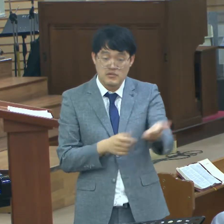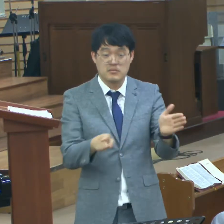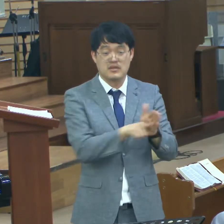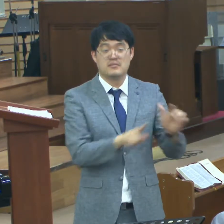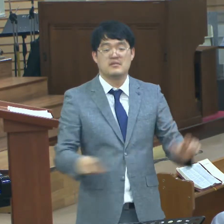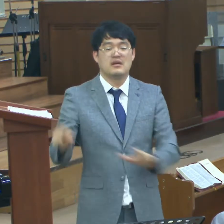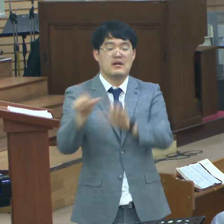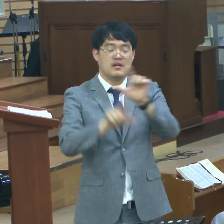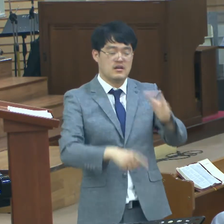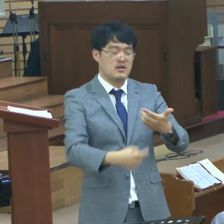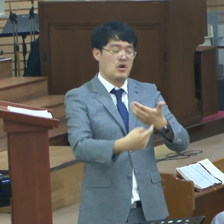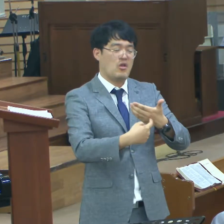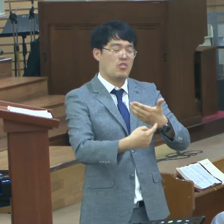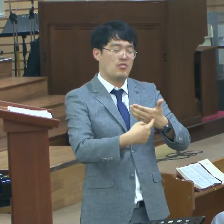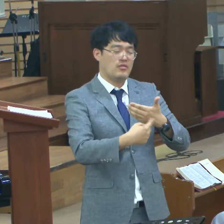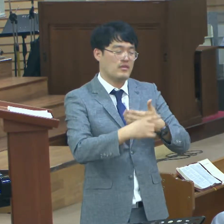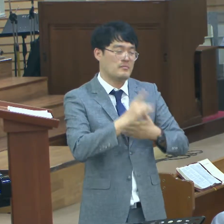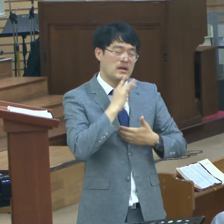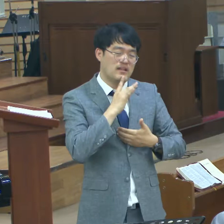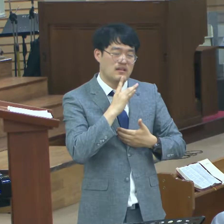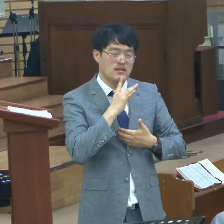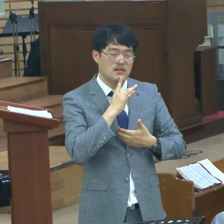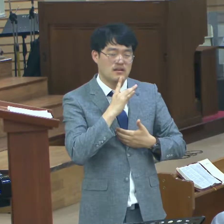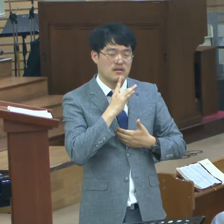신앙생활이 껍데기만 있는 거예요.